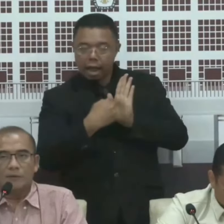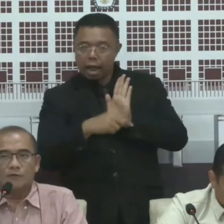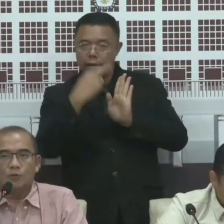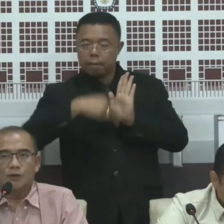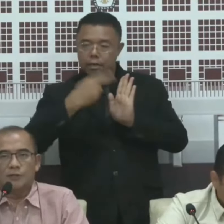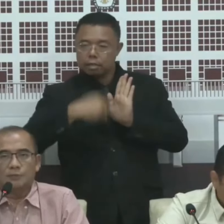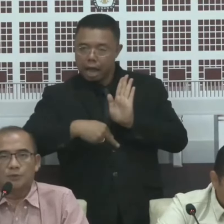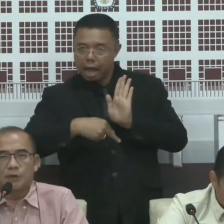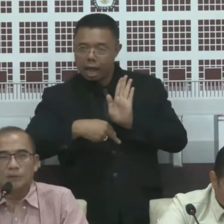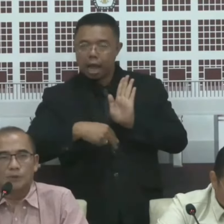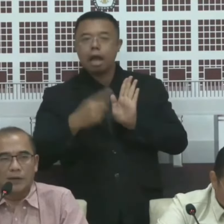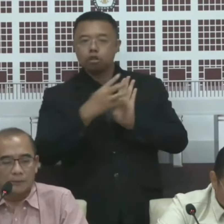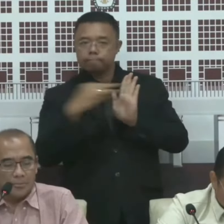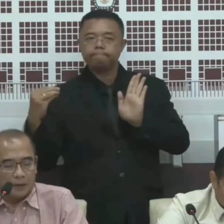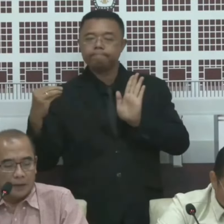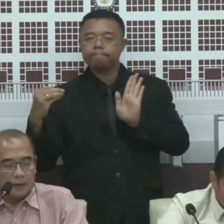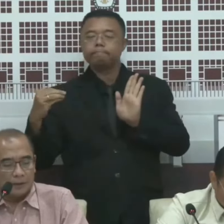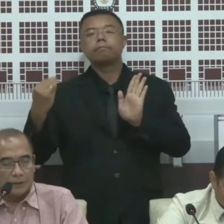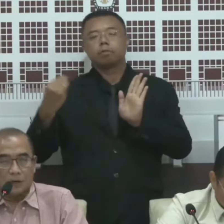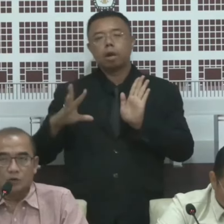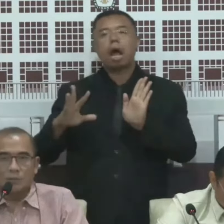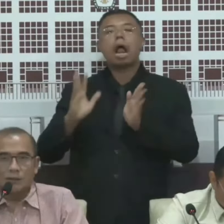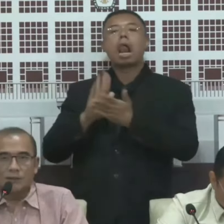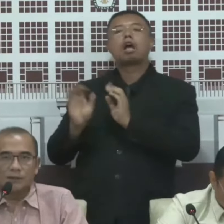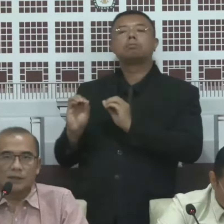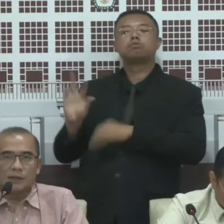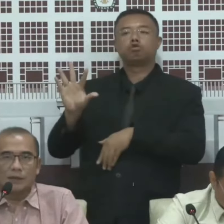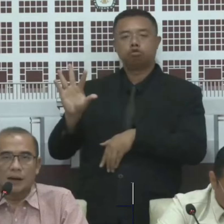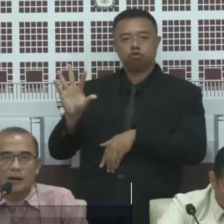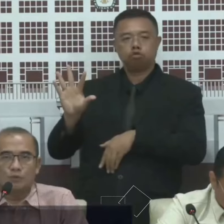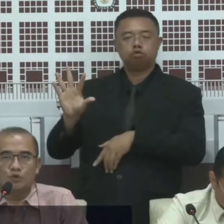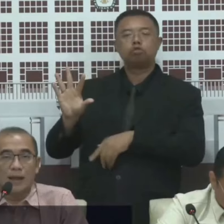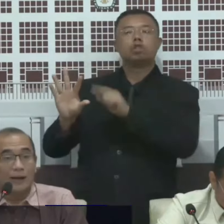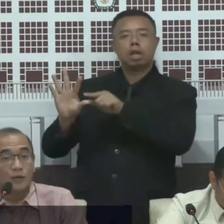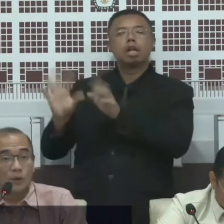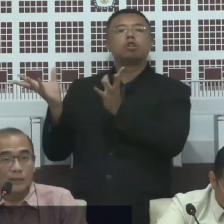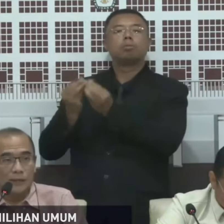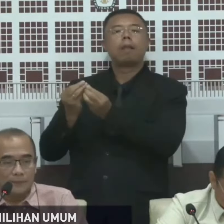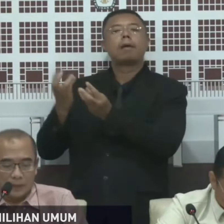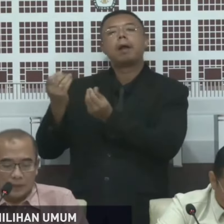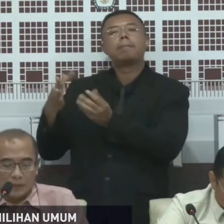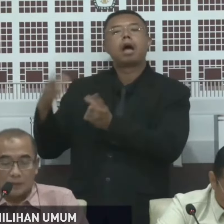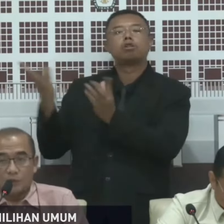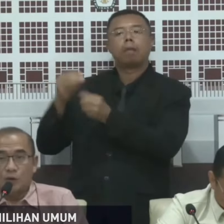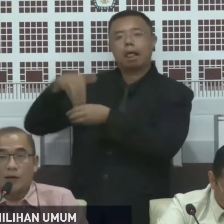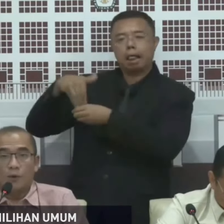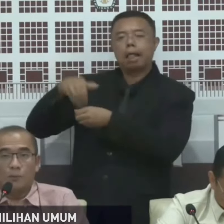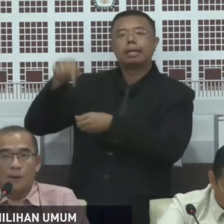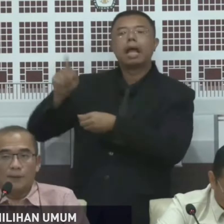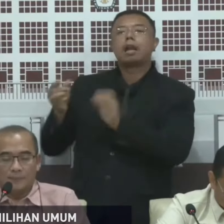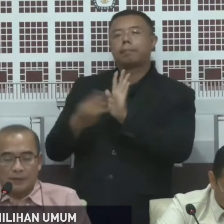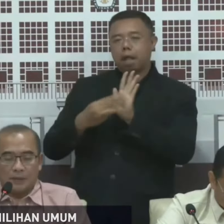membaca formulir tersebut dan kemudian secara otomatis akan muncul angka hitungannya. Nah, di situ